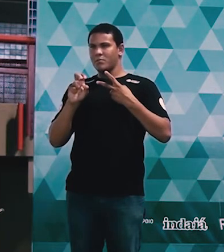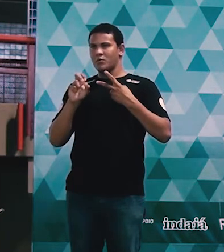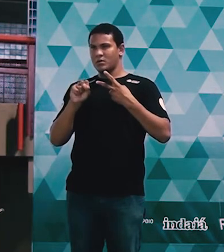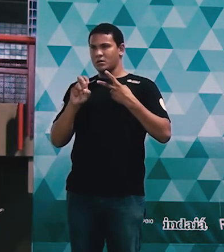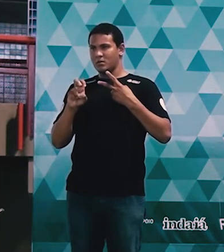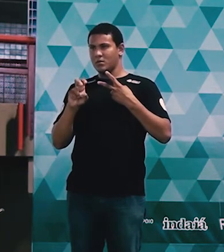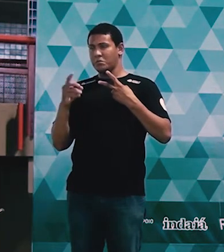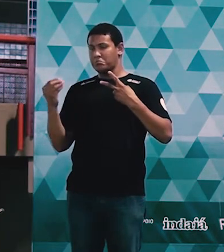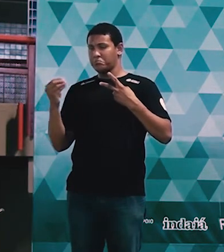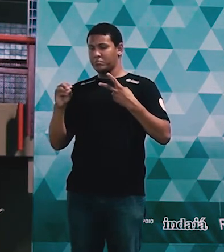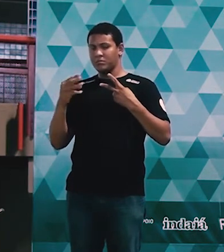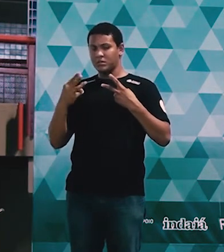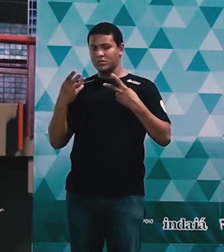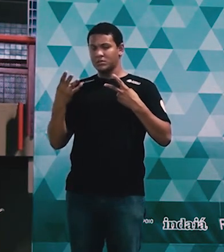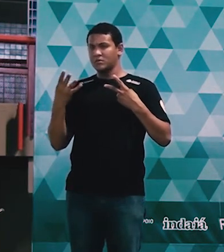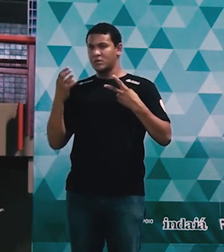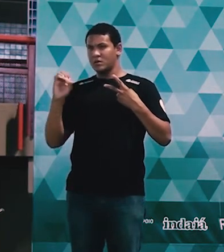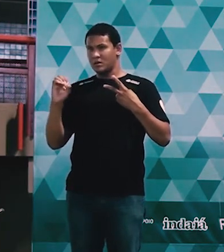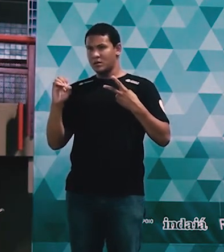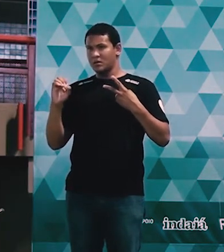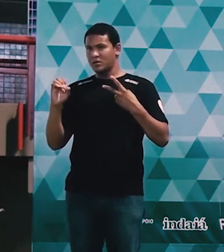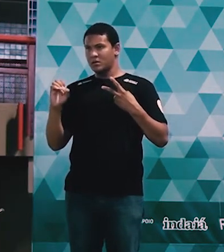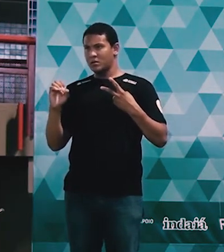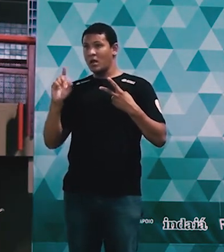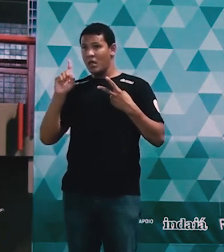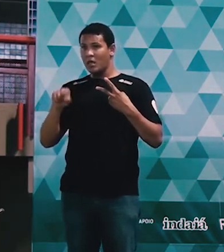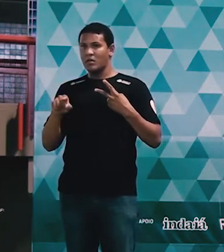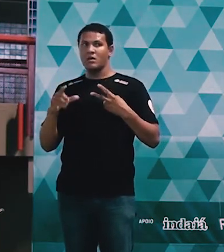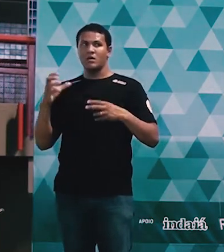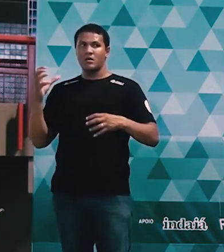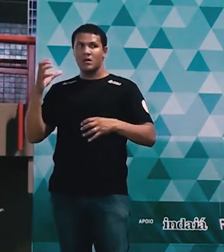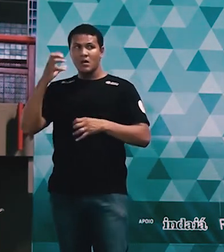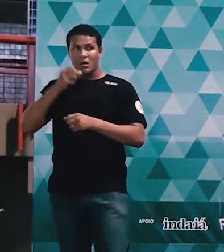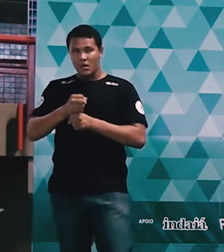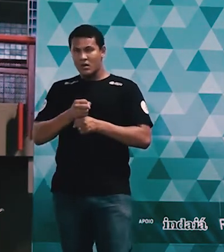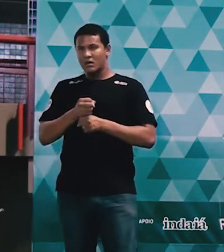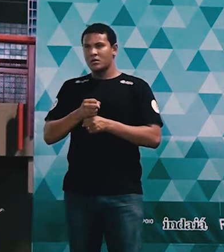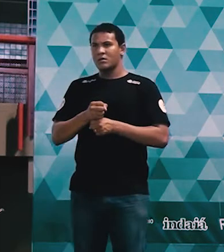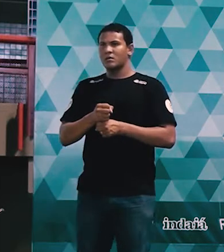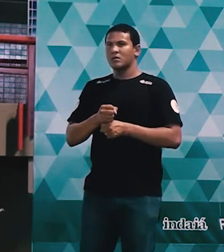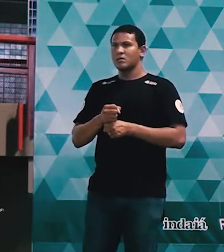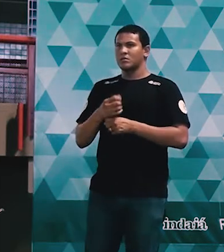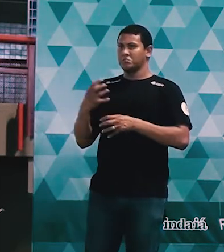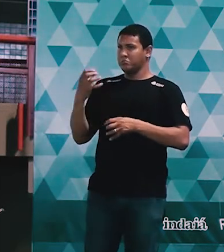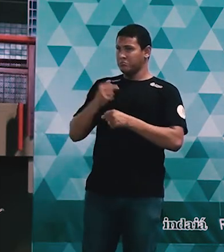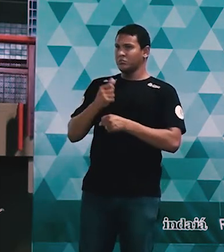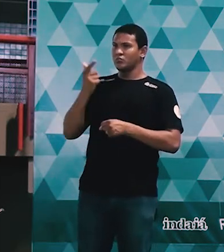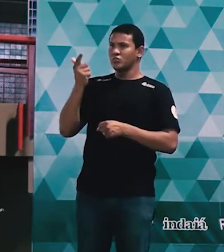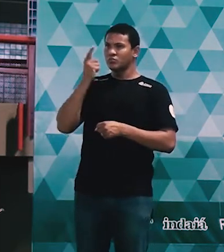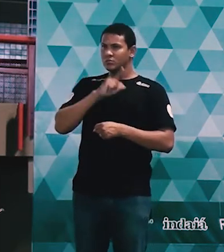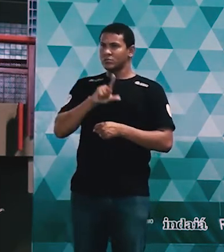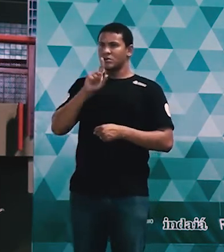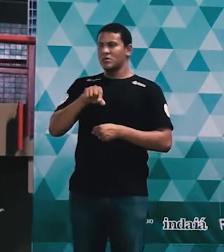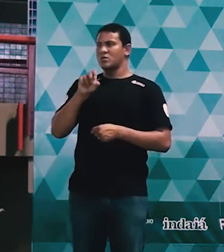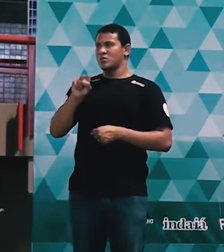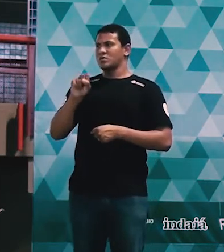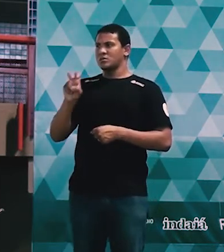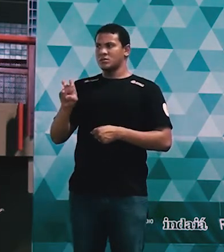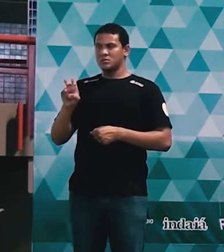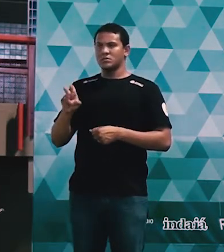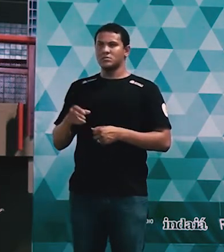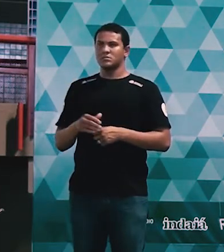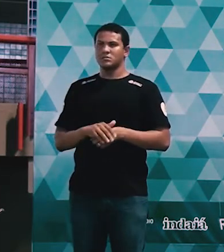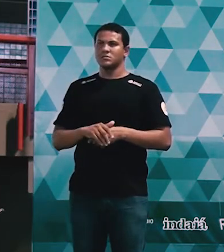ó, 340. 340 é a soma das notas para que a média possa dar